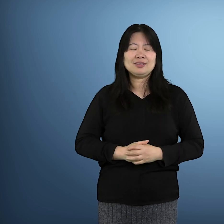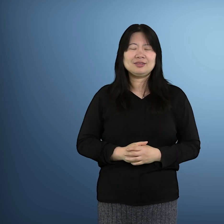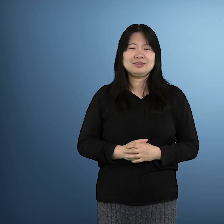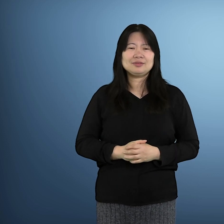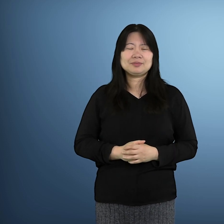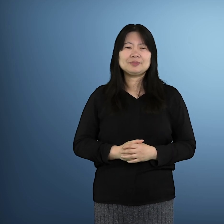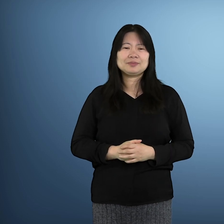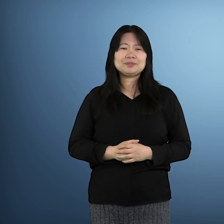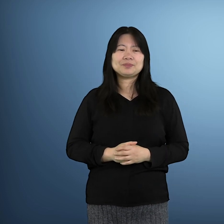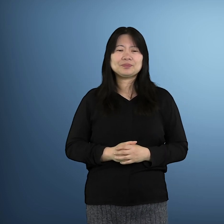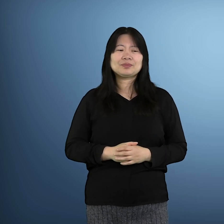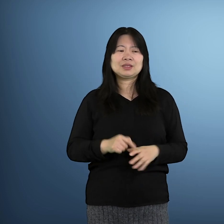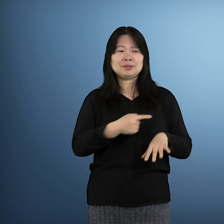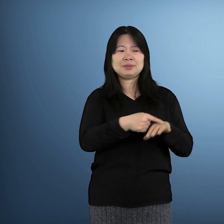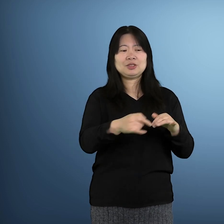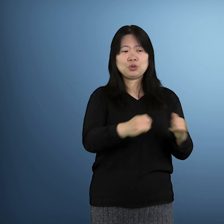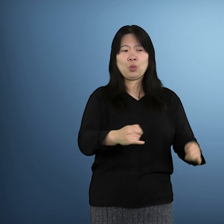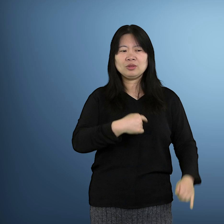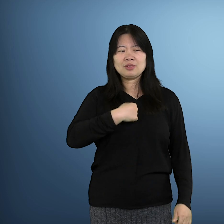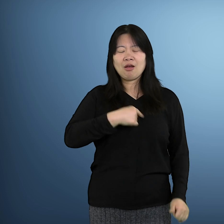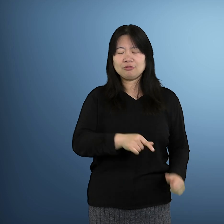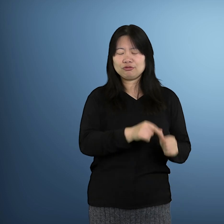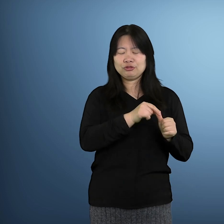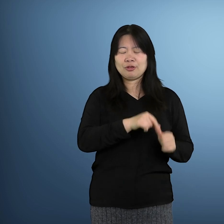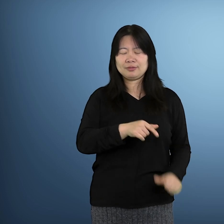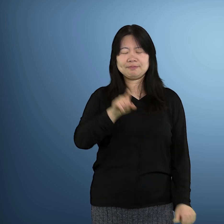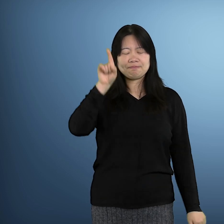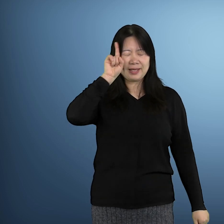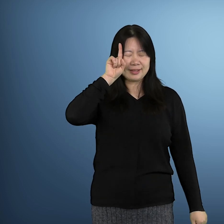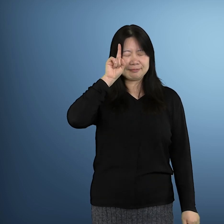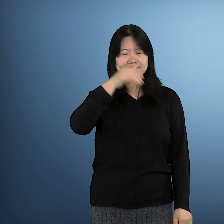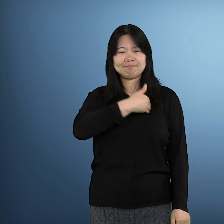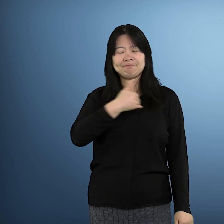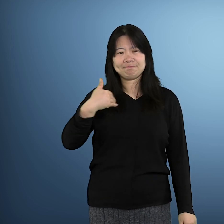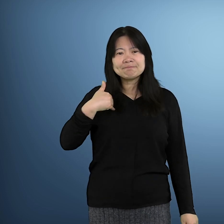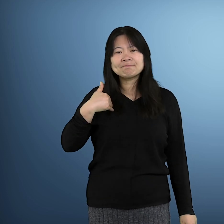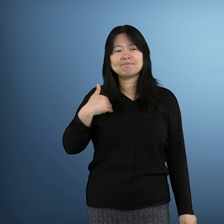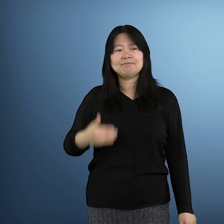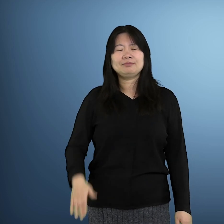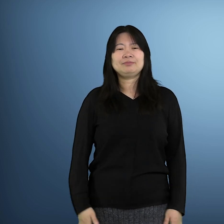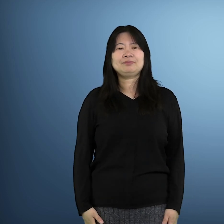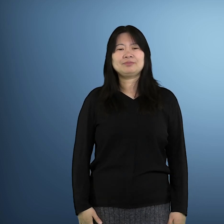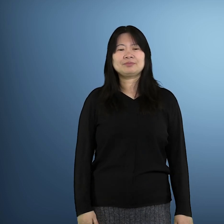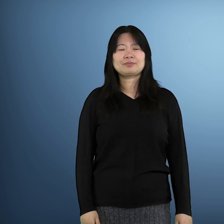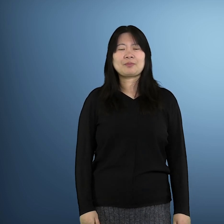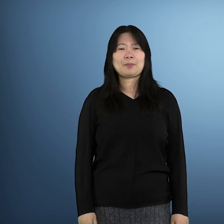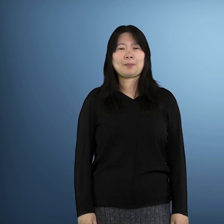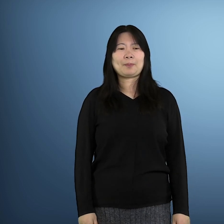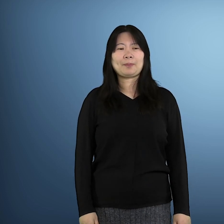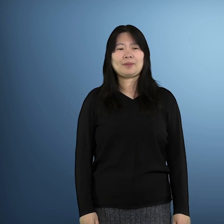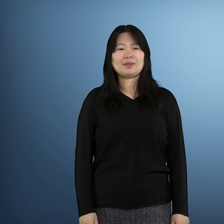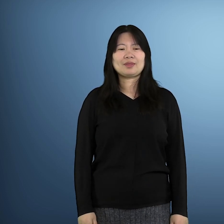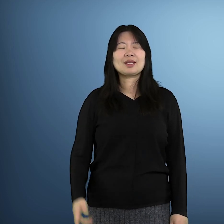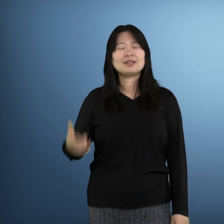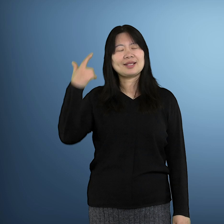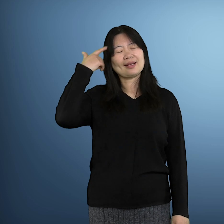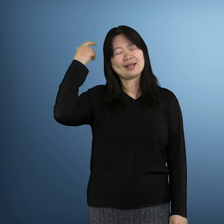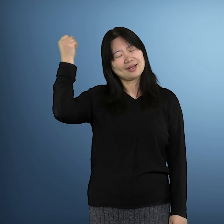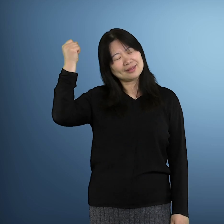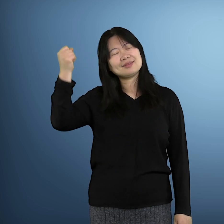적어도 이 민족은 내가 구원할 수 있어. 구원할 수 있을 줄